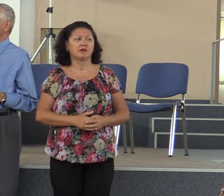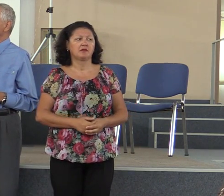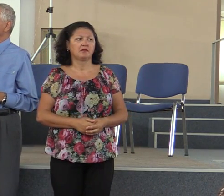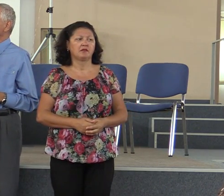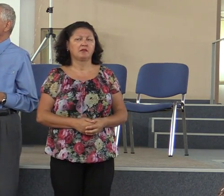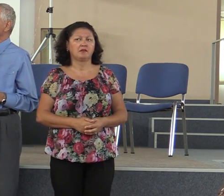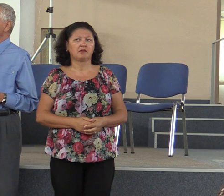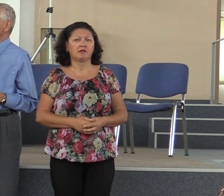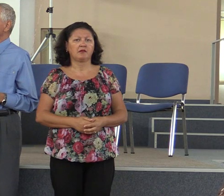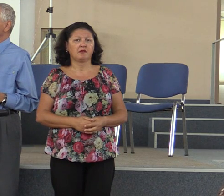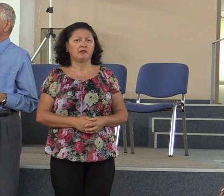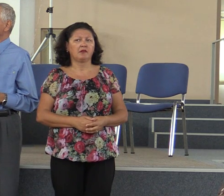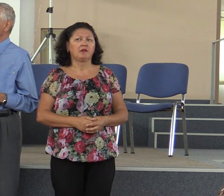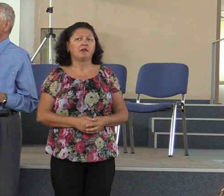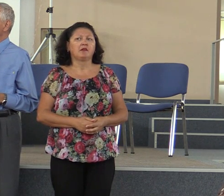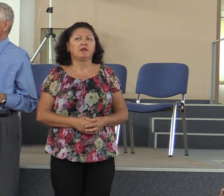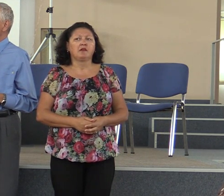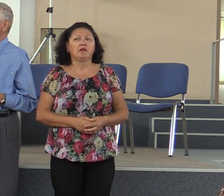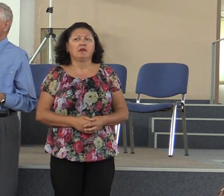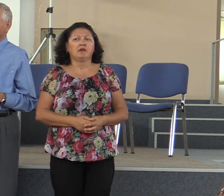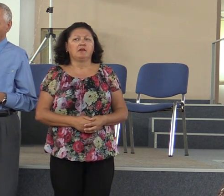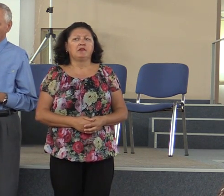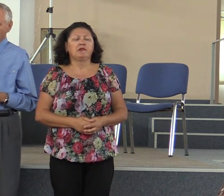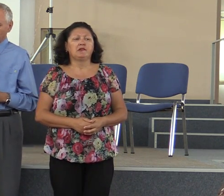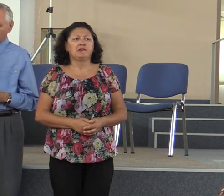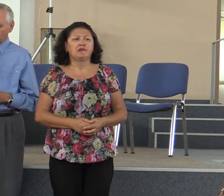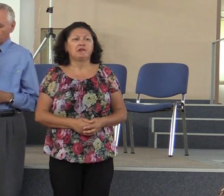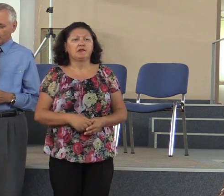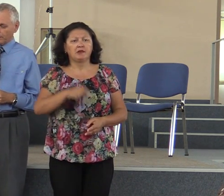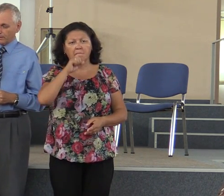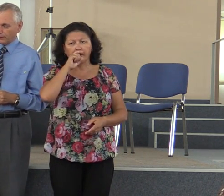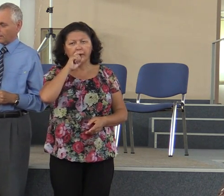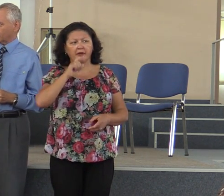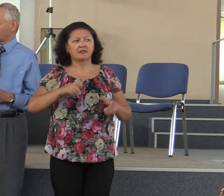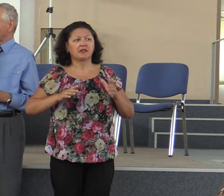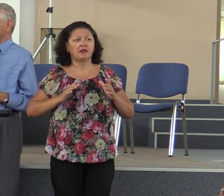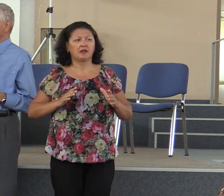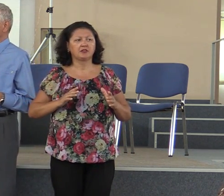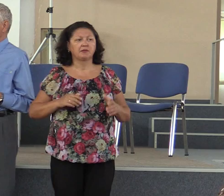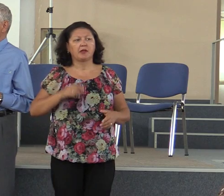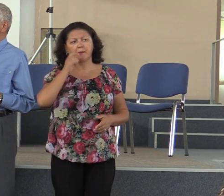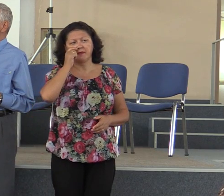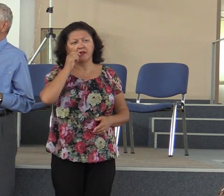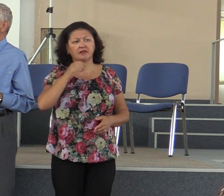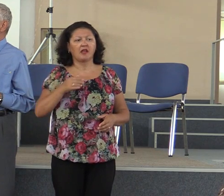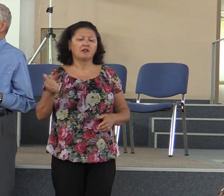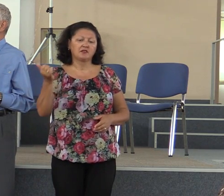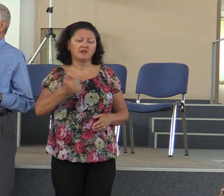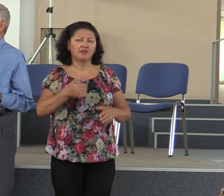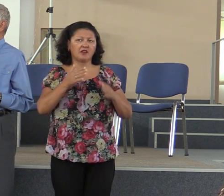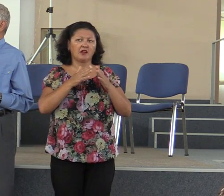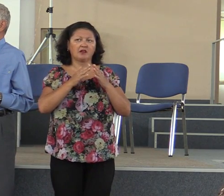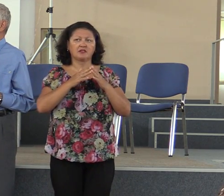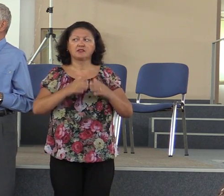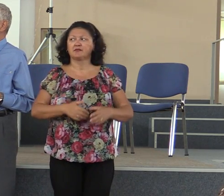A little boy was looking forward to his daddy coming home. Un băiețel aștepta pe tata să vină acasă. Daddy had gone to